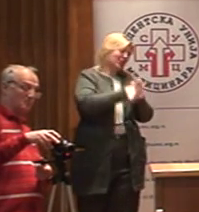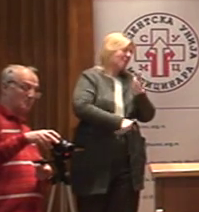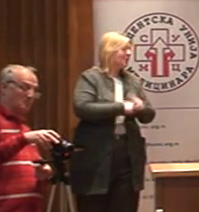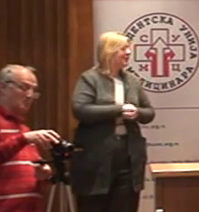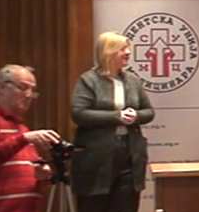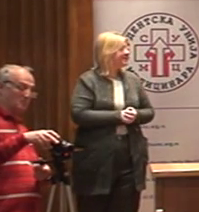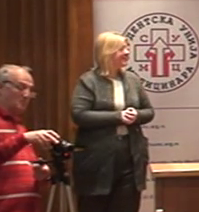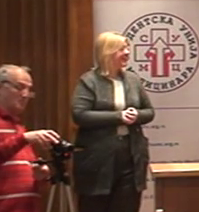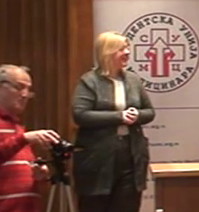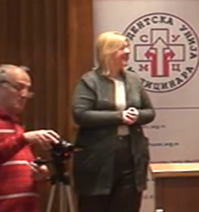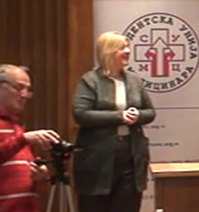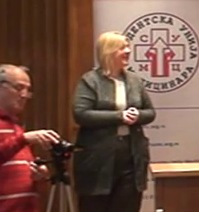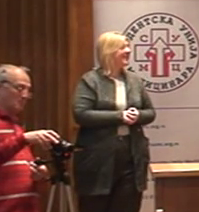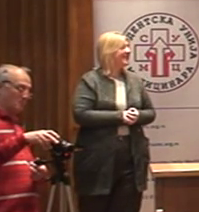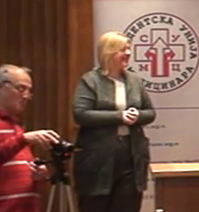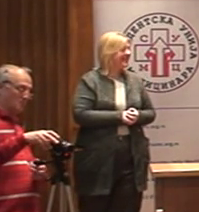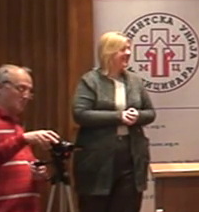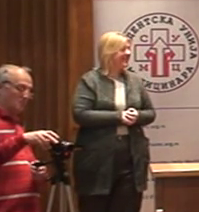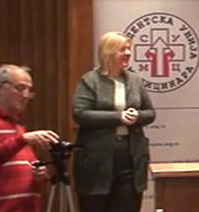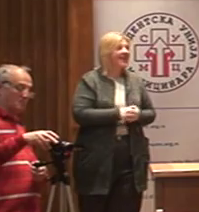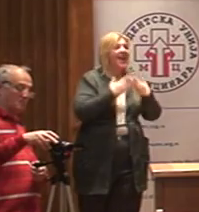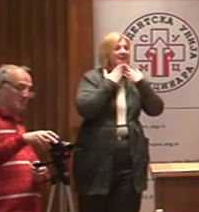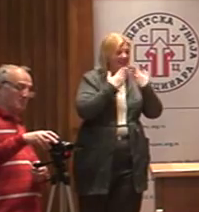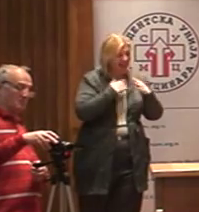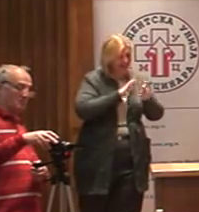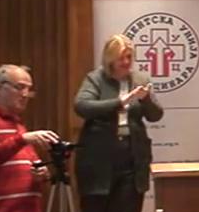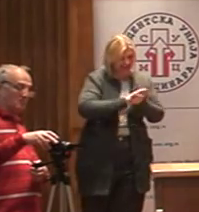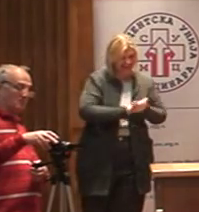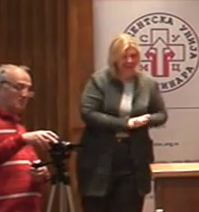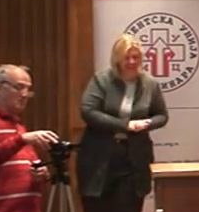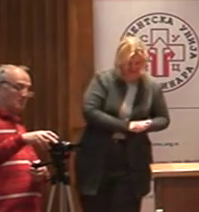još jednom. Hvala što je.